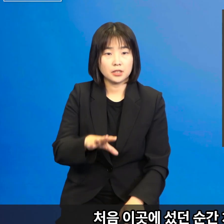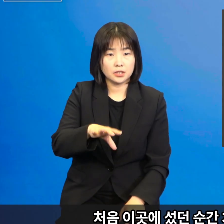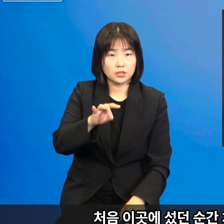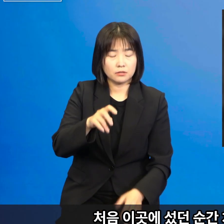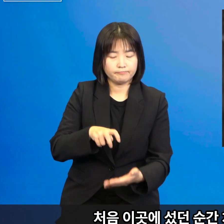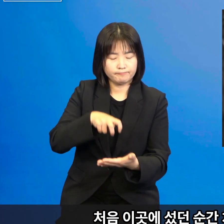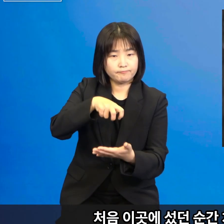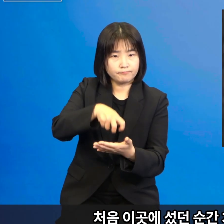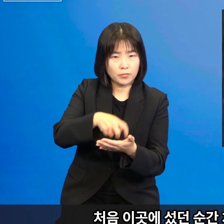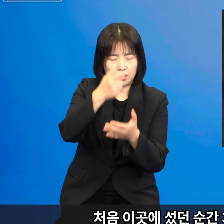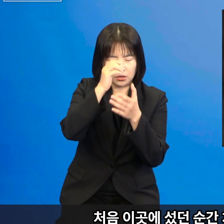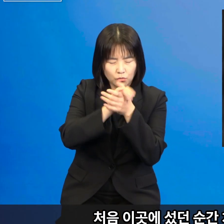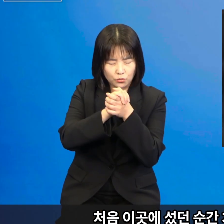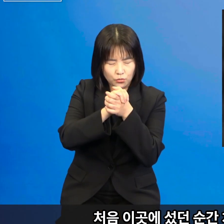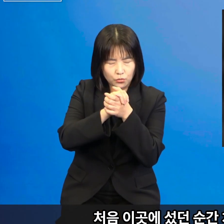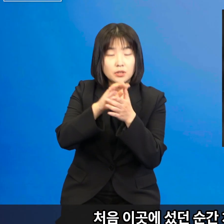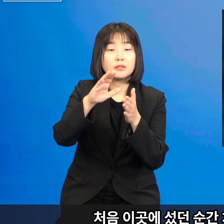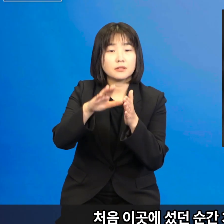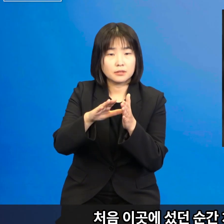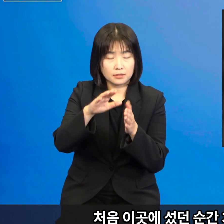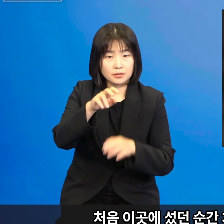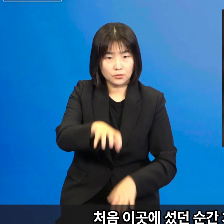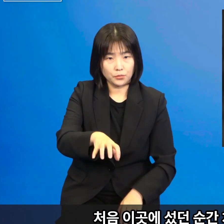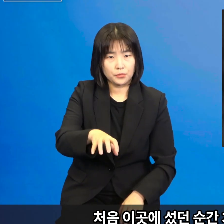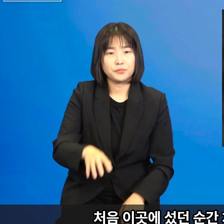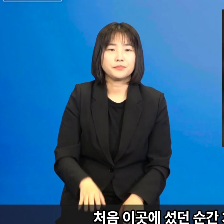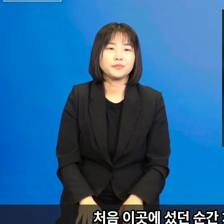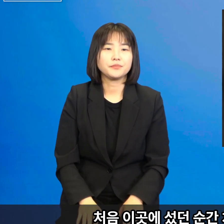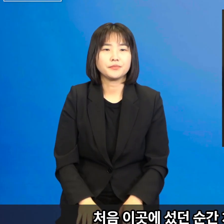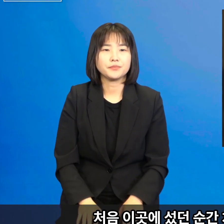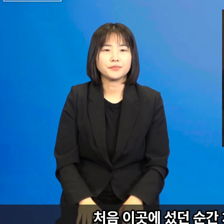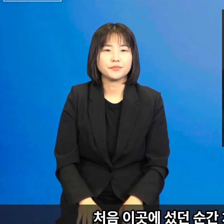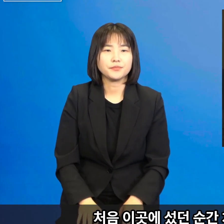처음 무릎 꿇고 기도하던 자리,